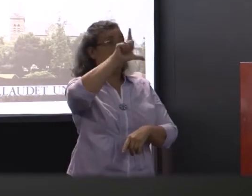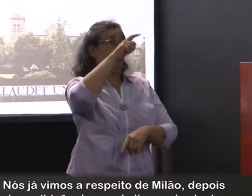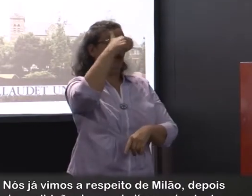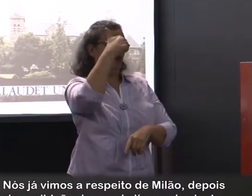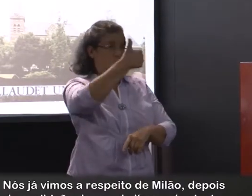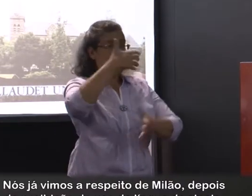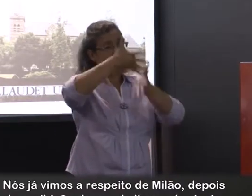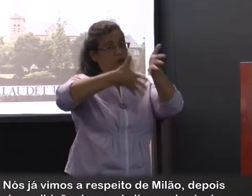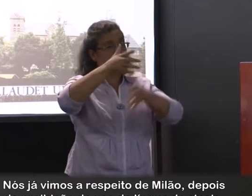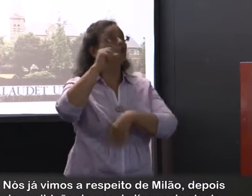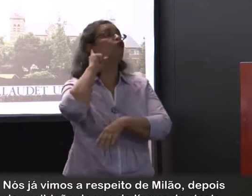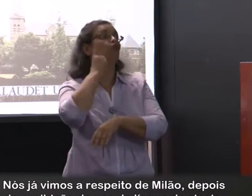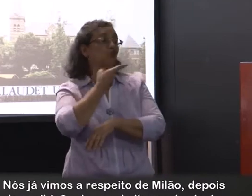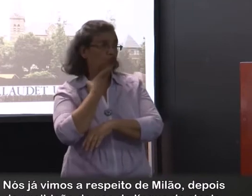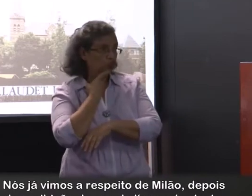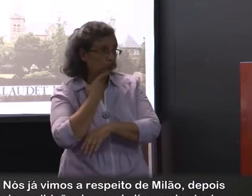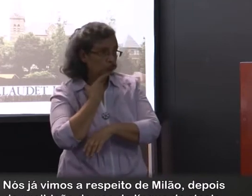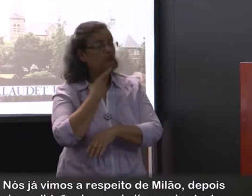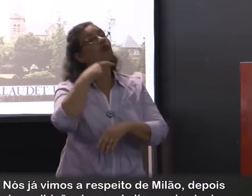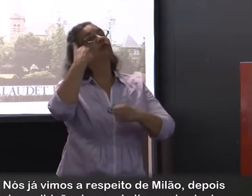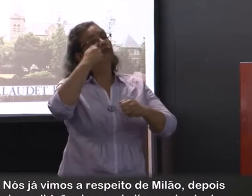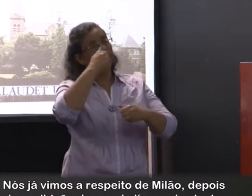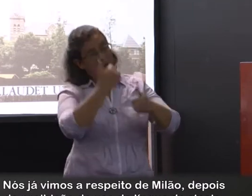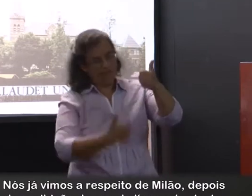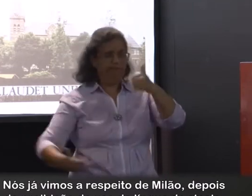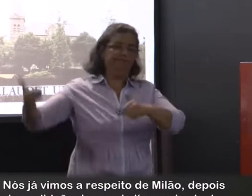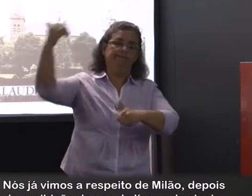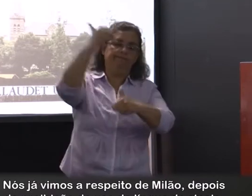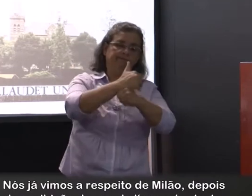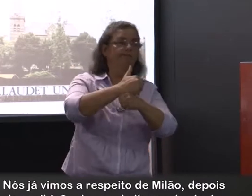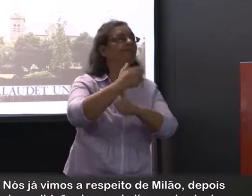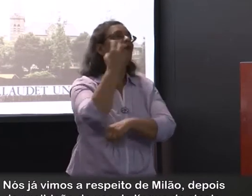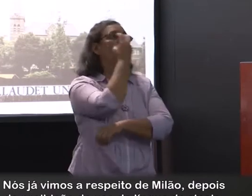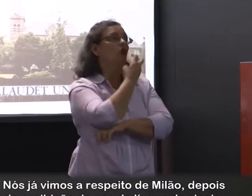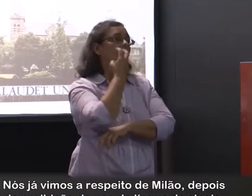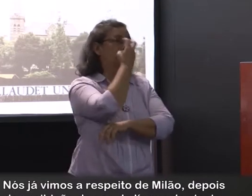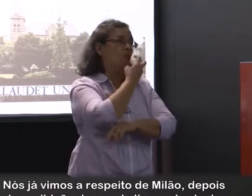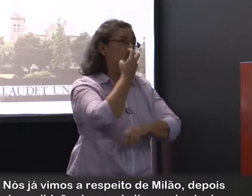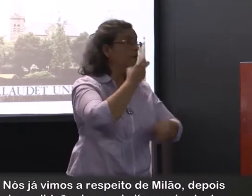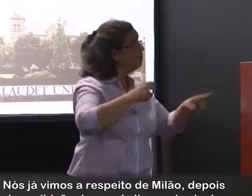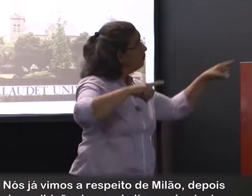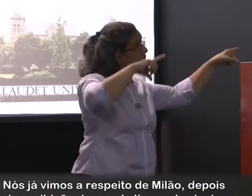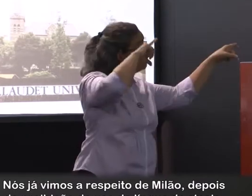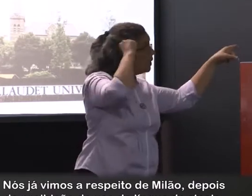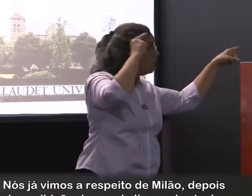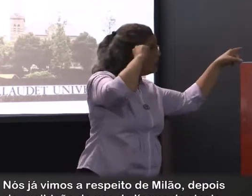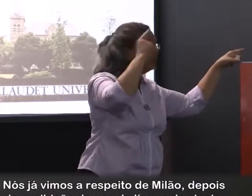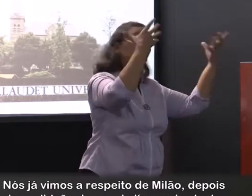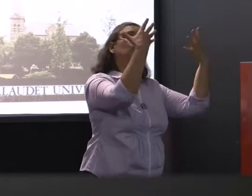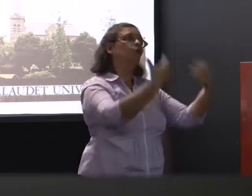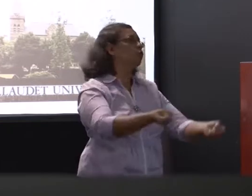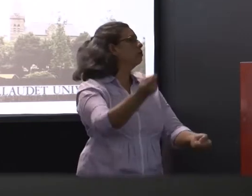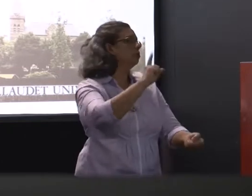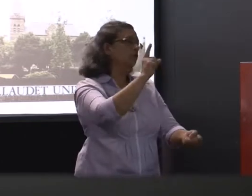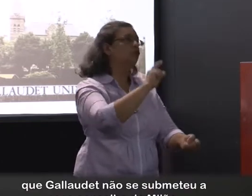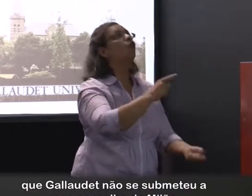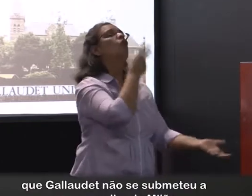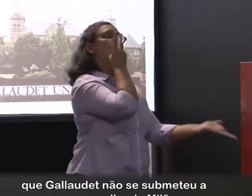a gente já viu a respeito de Milão, depois da proibição, né, do uso da língua de sinais, que